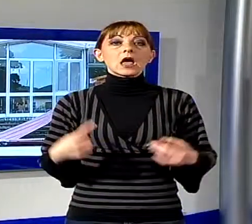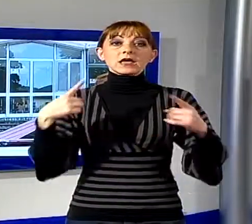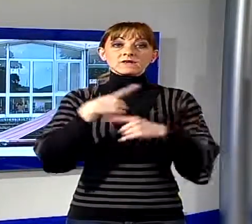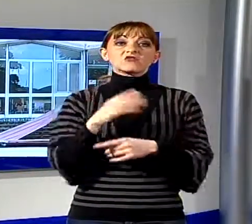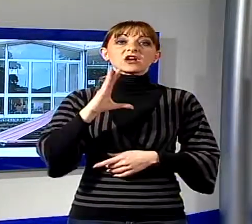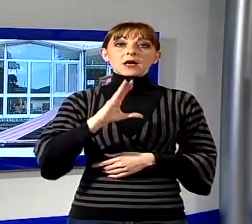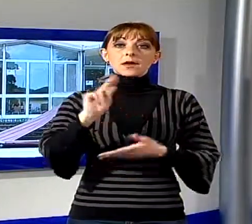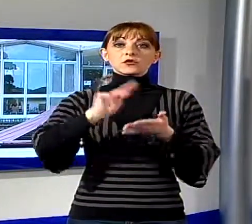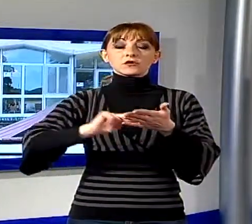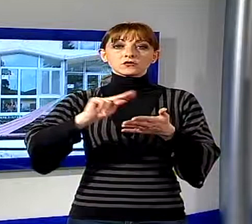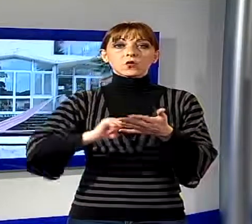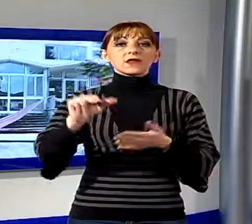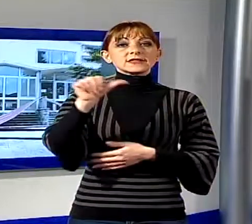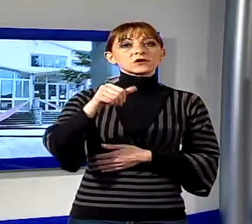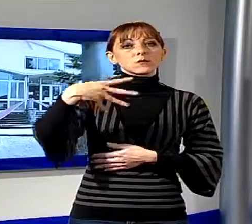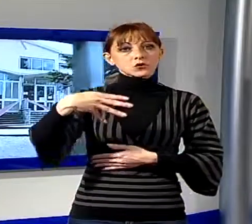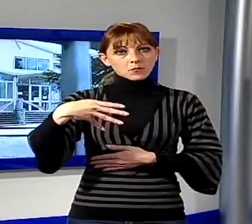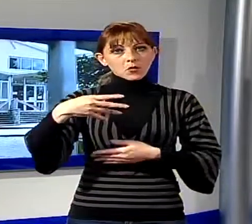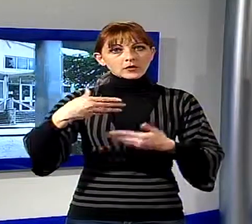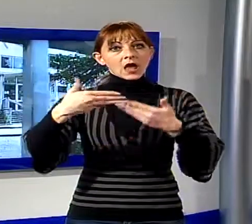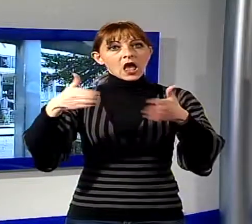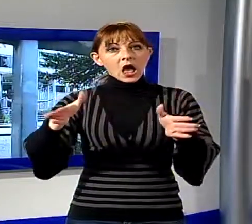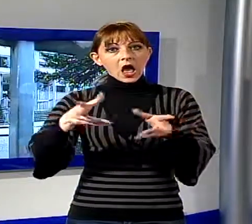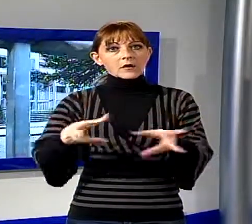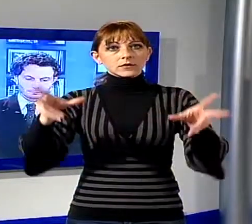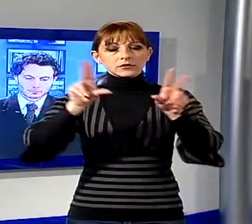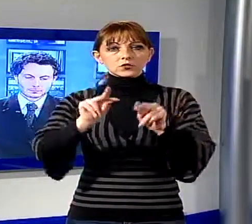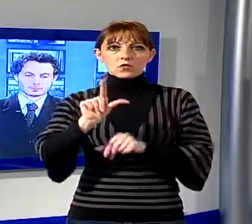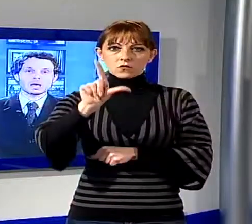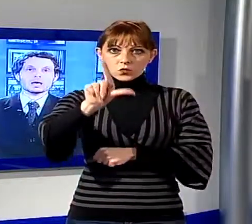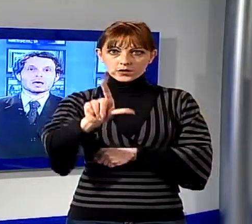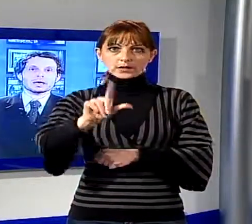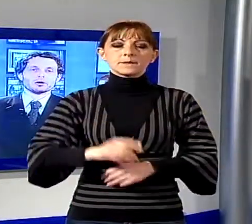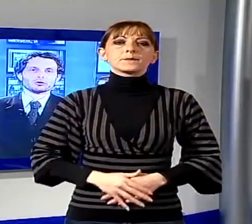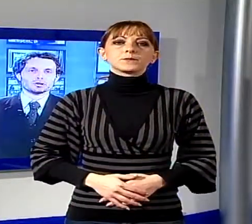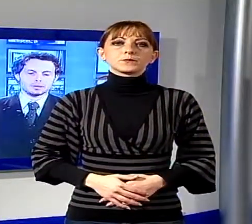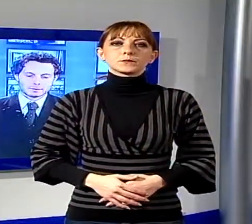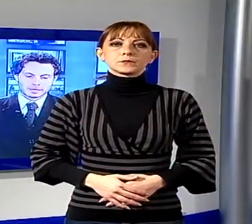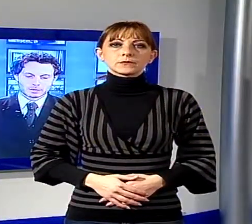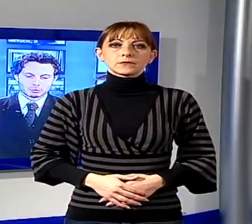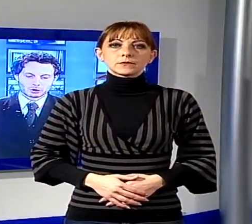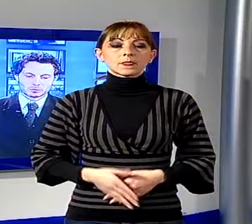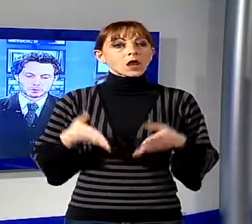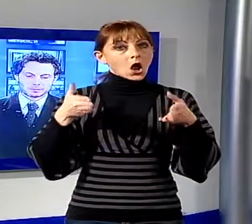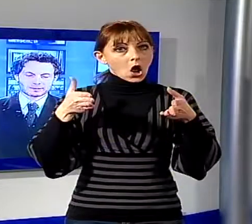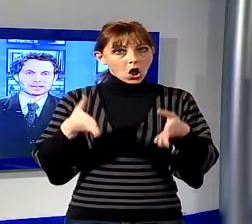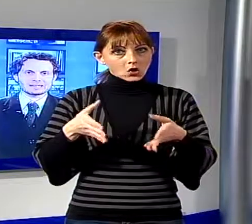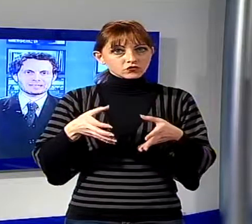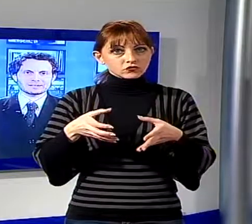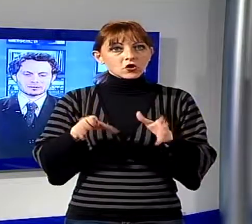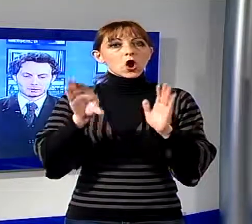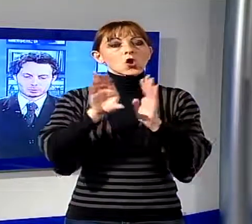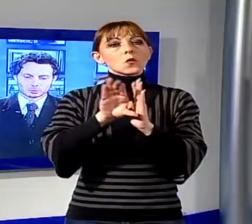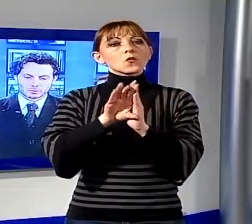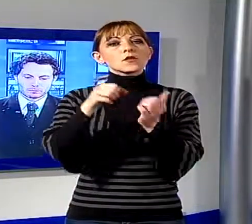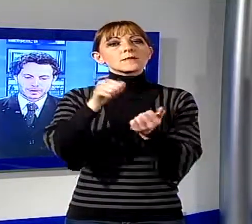di Segromigno Monte che era stata scoperchiata dal vento. E oggi in municipio a Pietrasanta